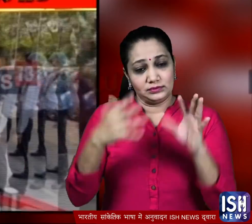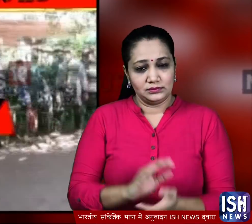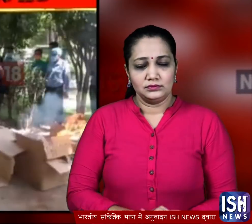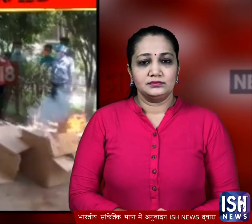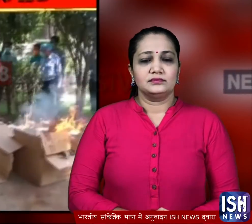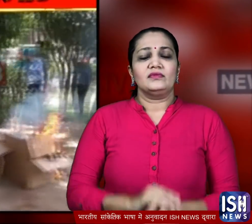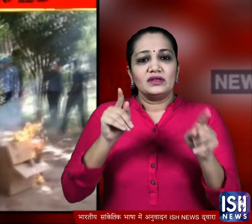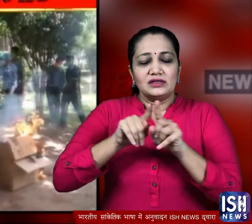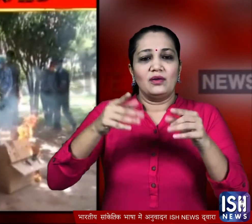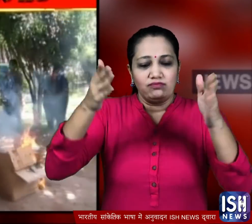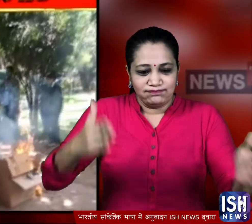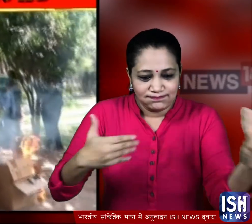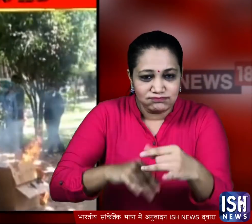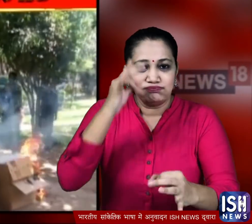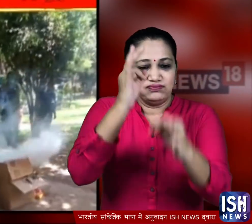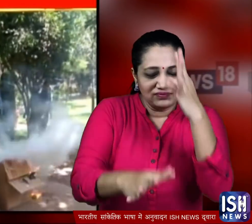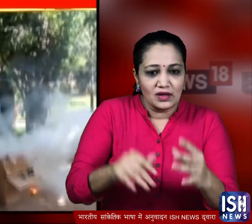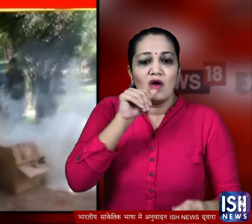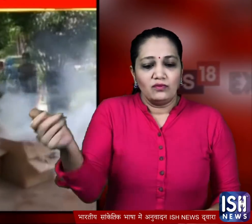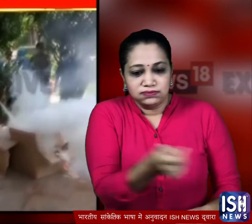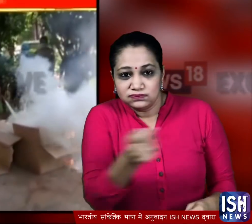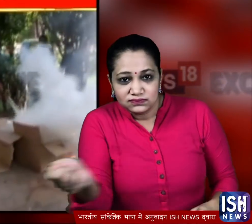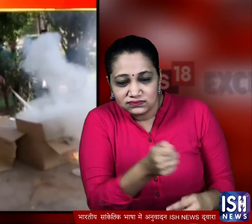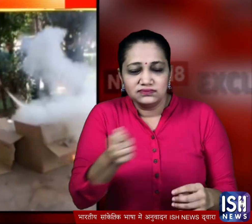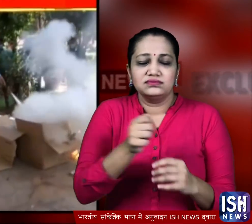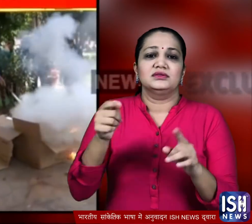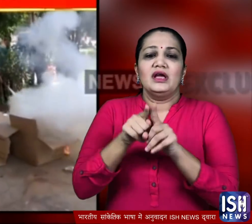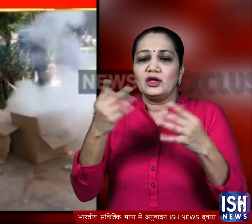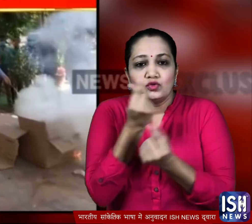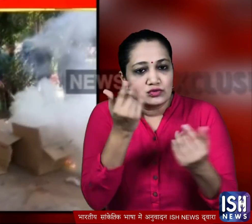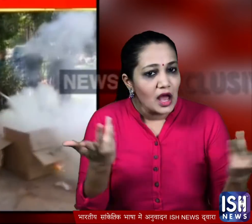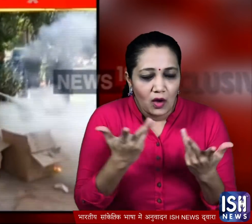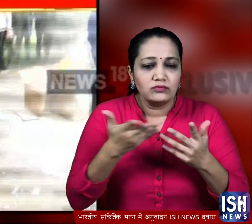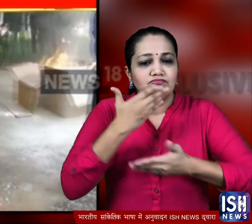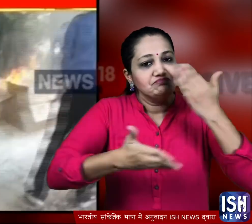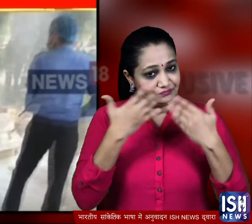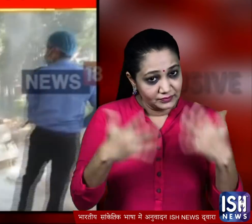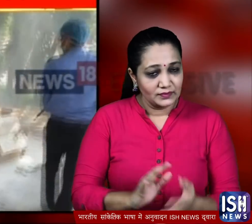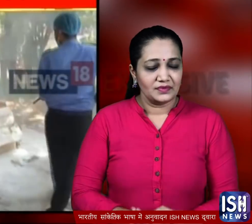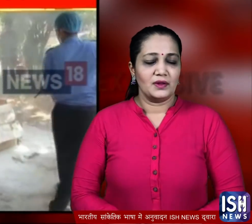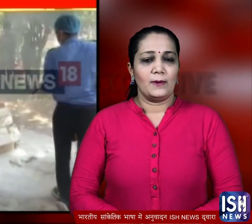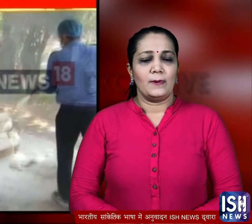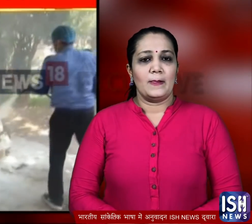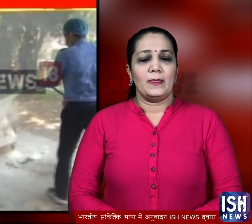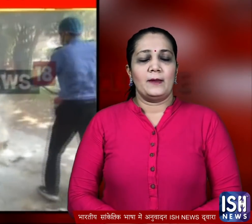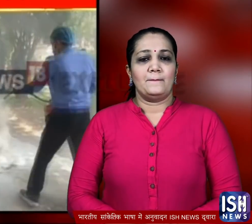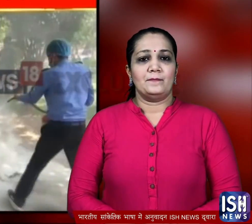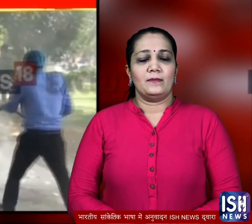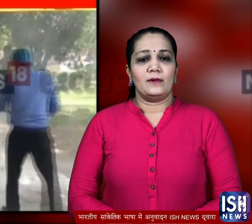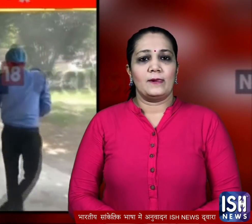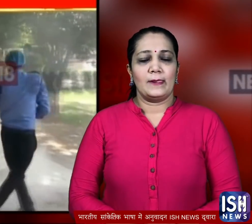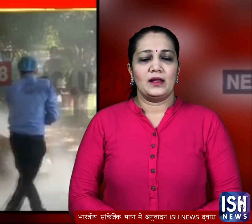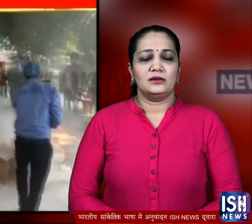जाता है। इसके लिए गत्ते के एक डिब्बे में आग लगा दी गई और उसे बुझाने के लिए फायर एक्सटिंग्विशर के इस्तेमाल का तरीका बताया गया।